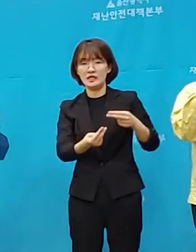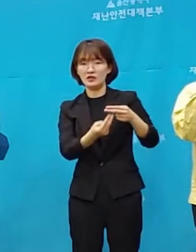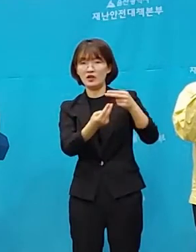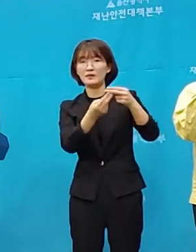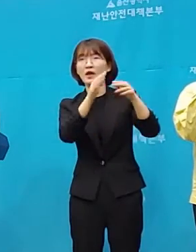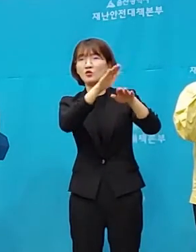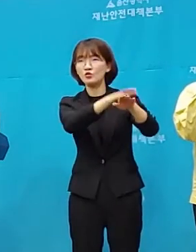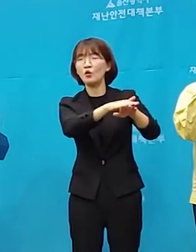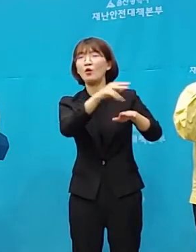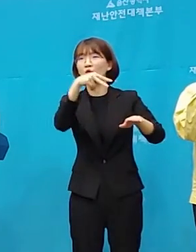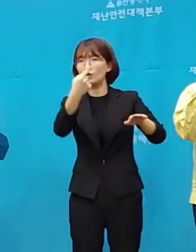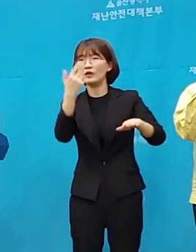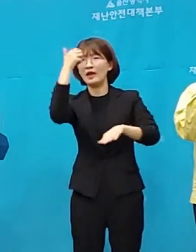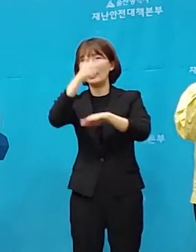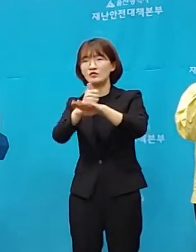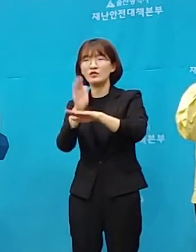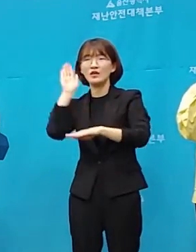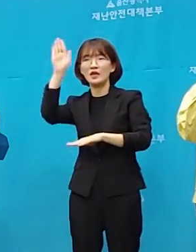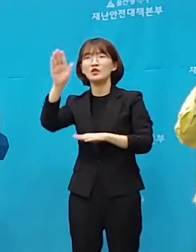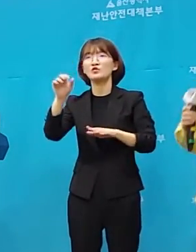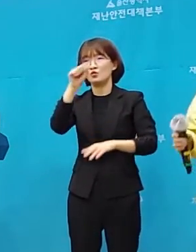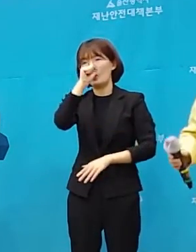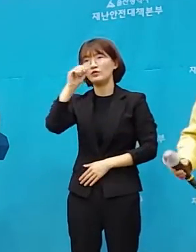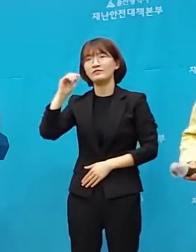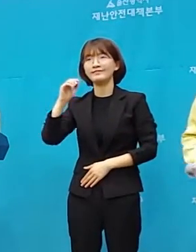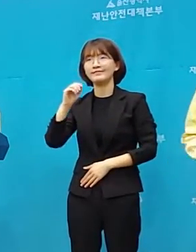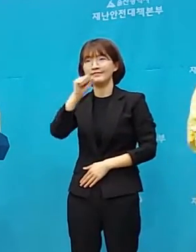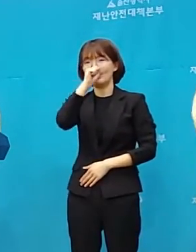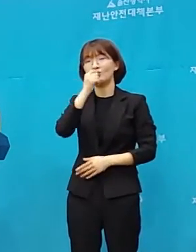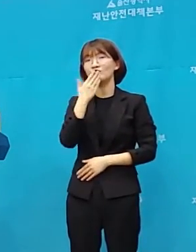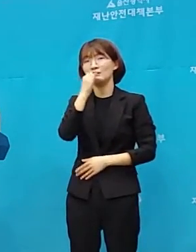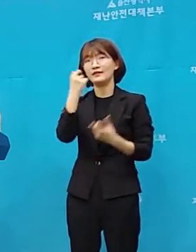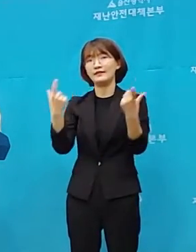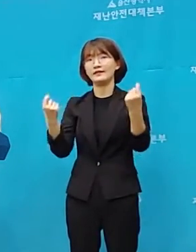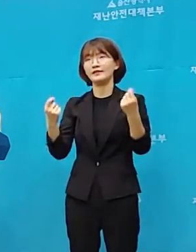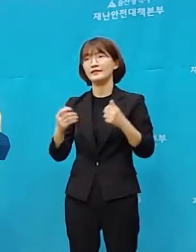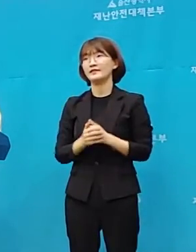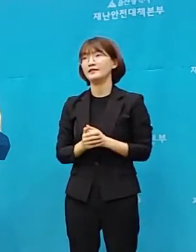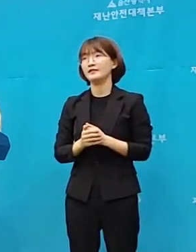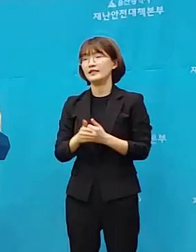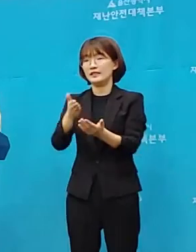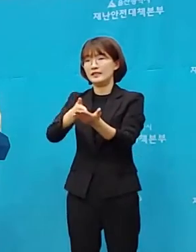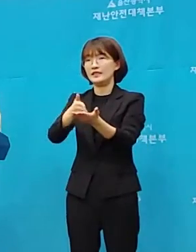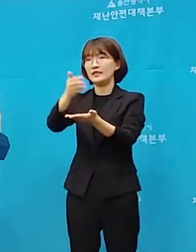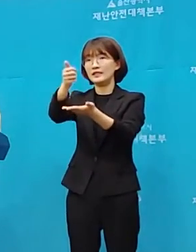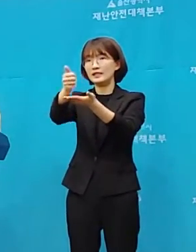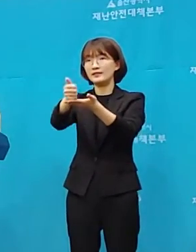이제 선순환이 될 수 있을 것으로 기대하고 있습니다. 예, 이상으로 시장님의 기자회견을